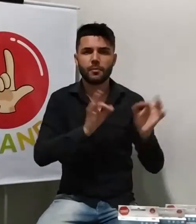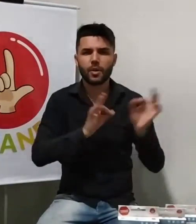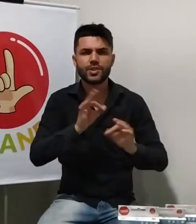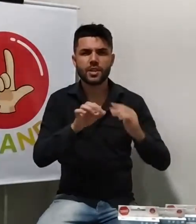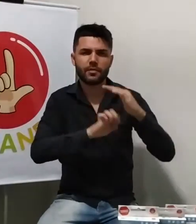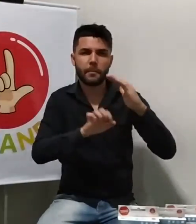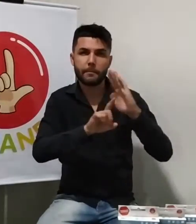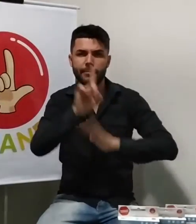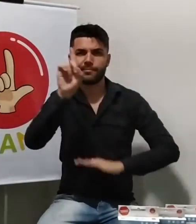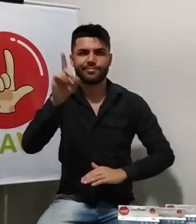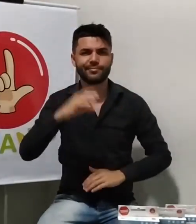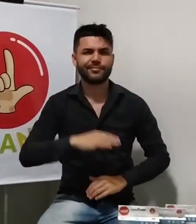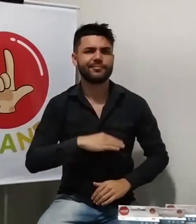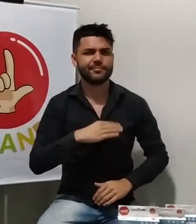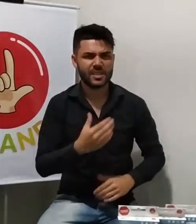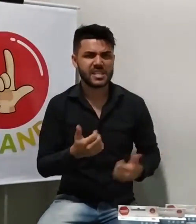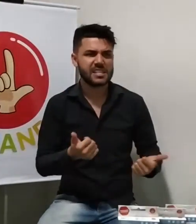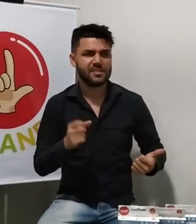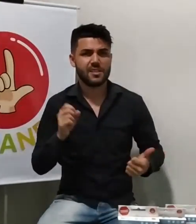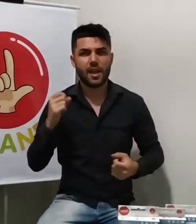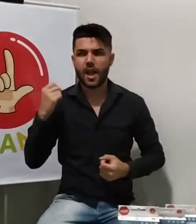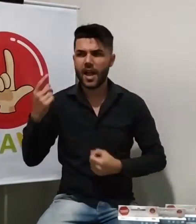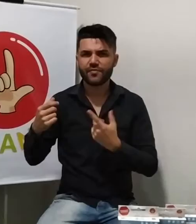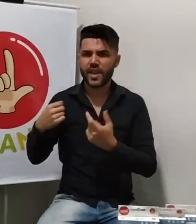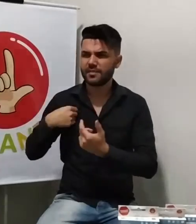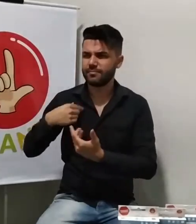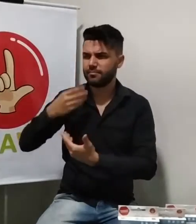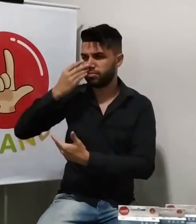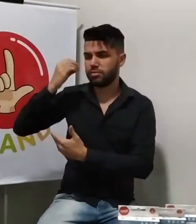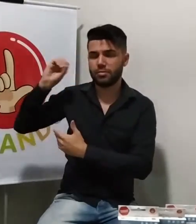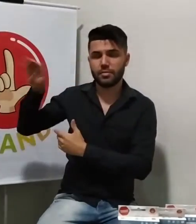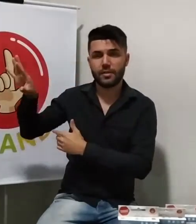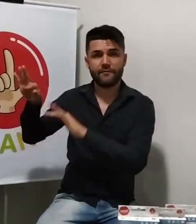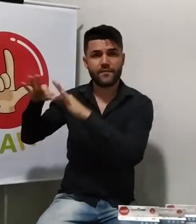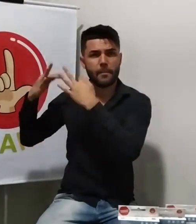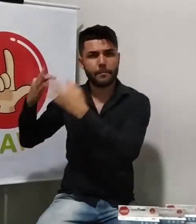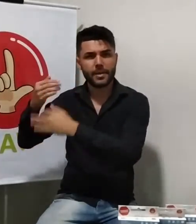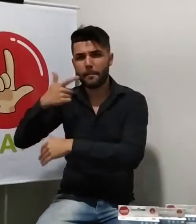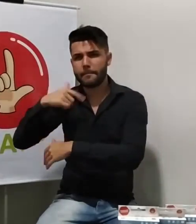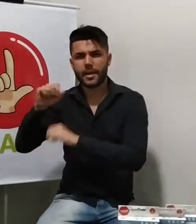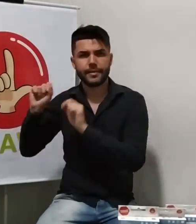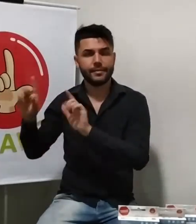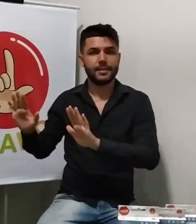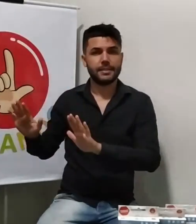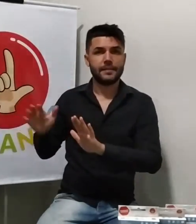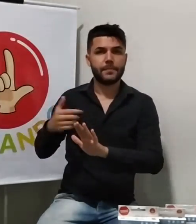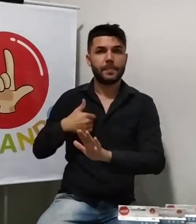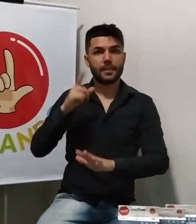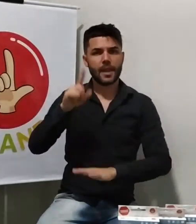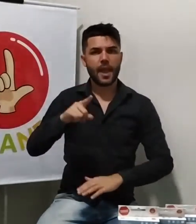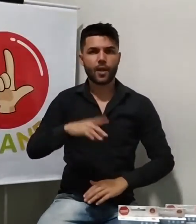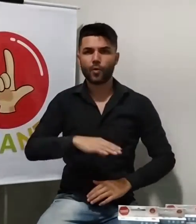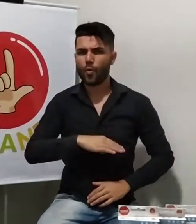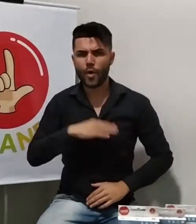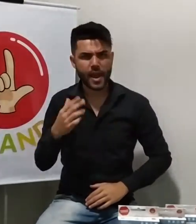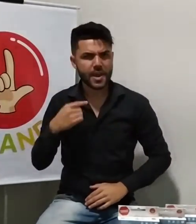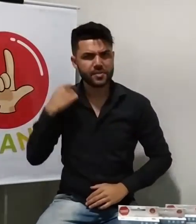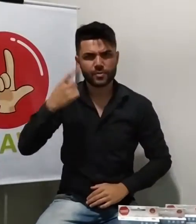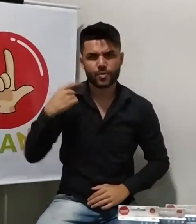vezes contrariando vontade de pai, às vezes contrariando vontade de mãe, de família. Empreender é isso, é um pouco de loucura, mas com muita visão, não é? Parece